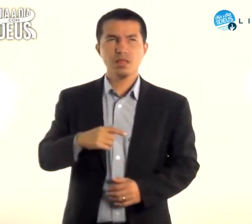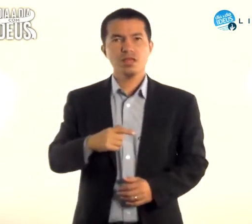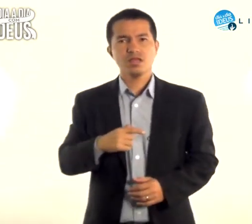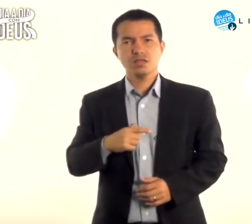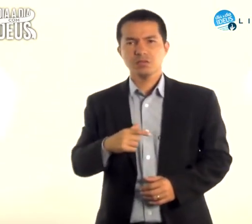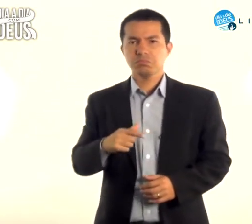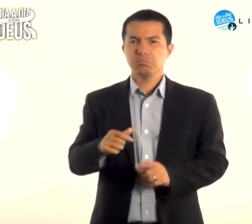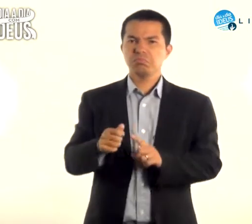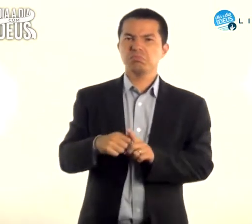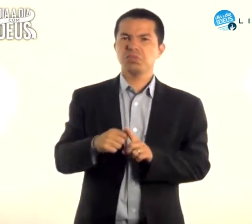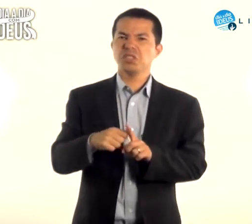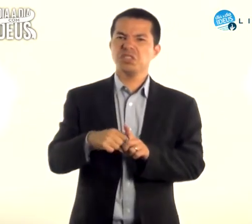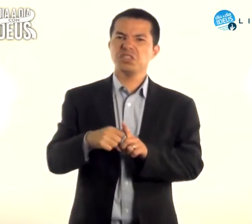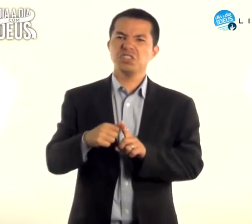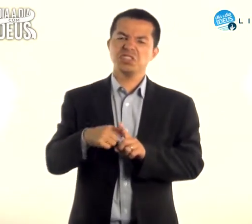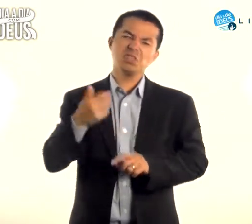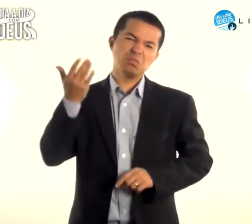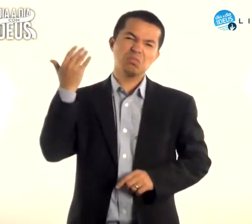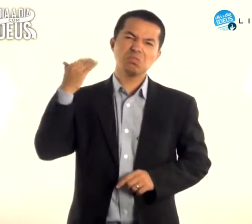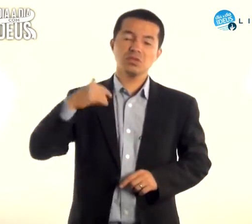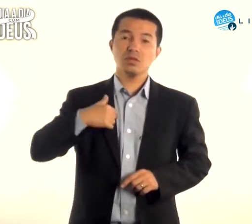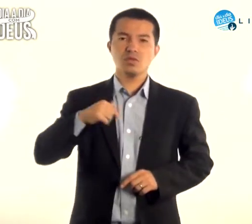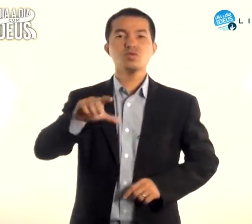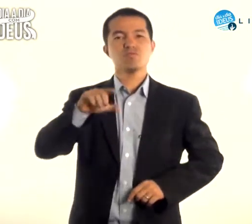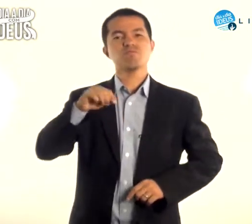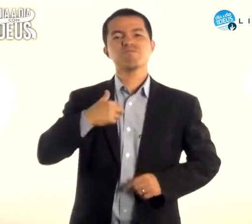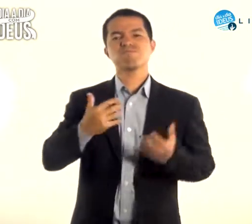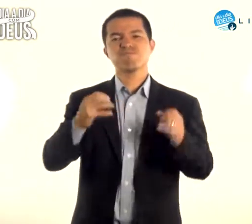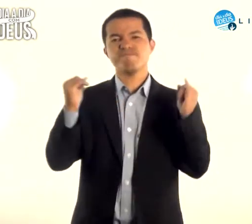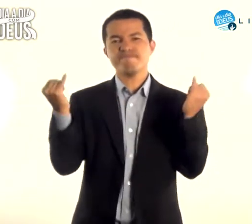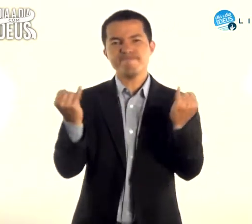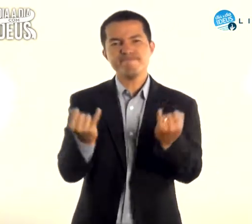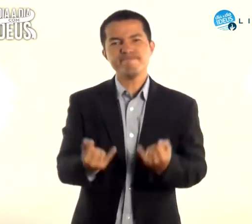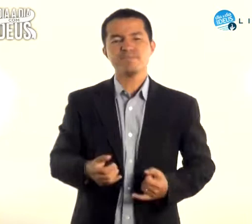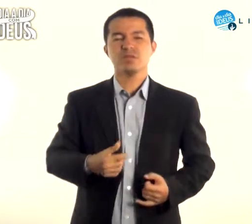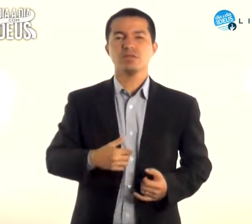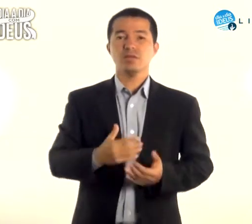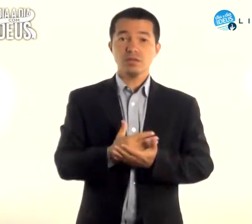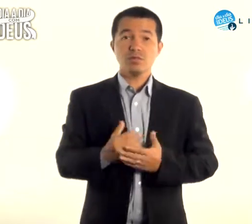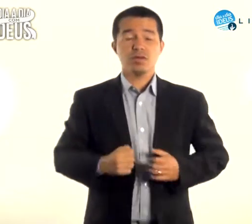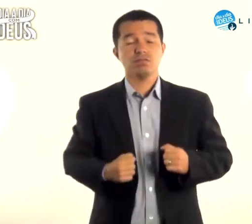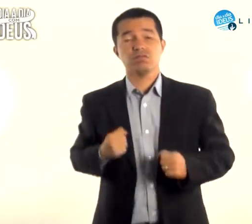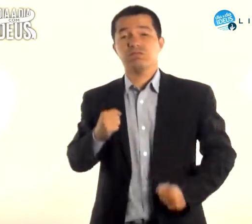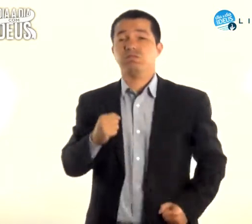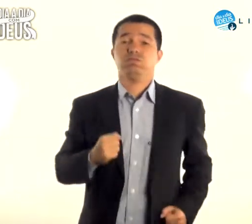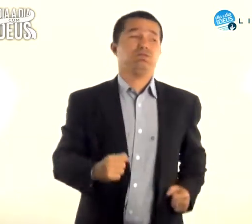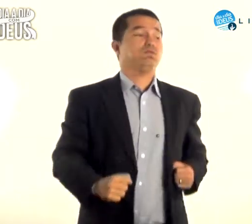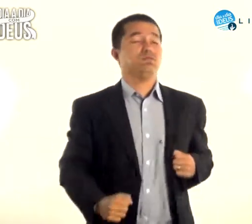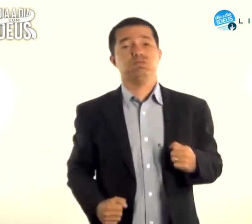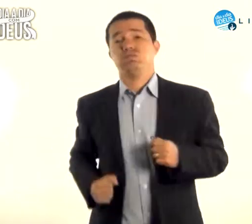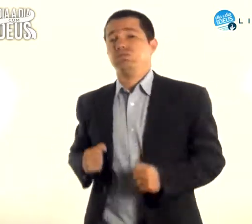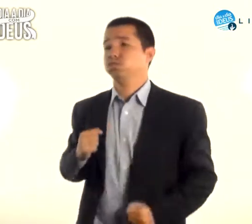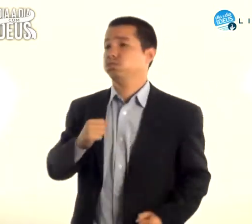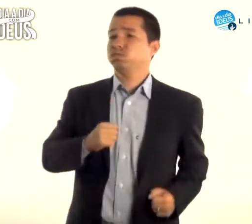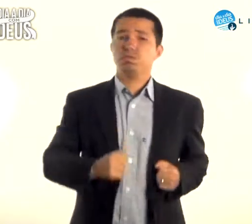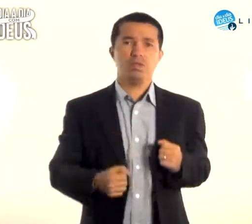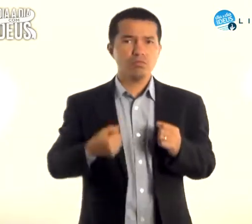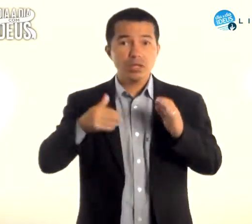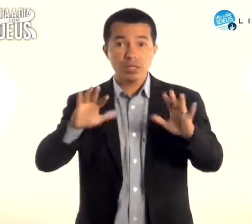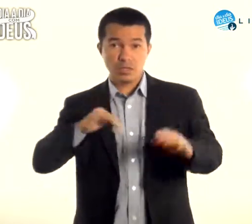atrás, emagrecer e tal, e aí comecei a correr. E outro dia, num sábado desses, eu estava